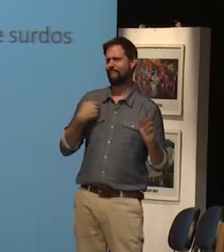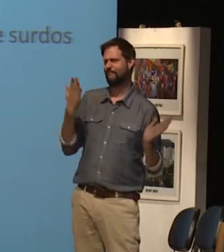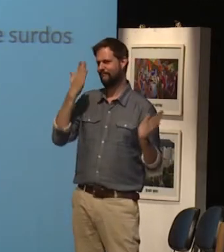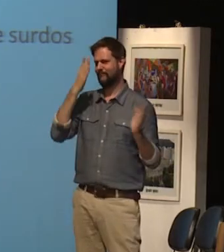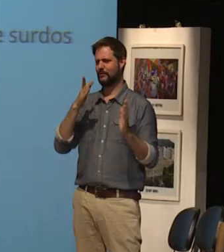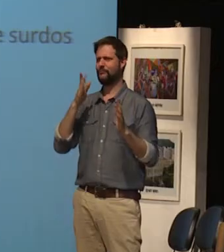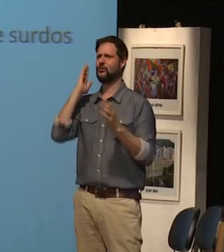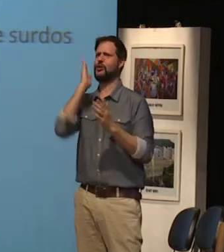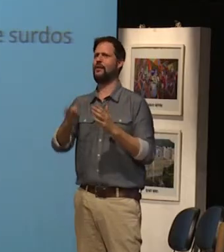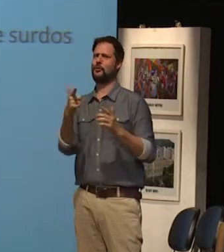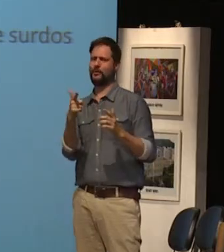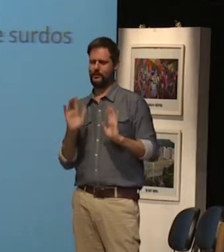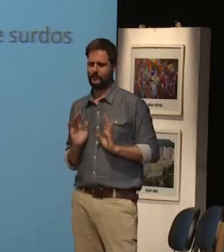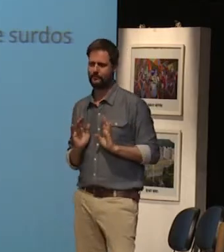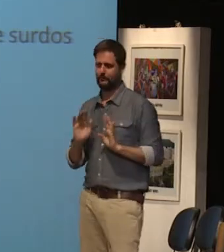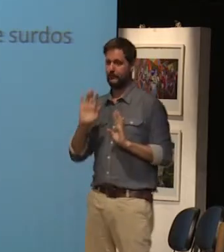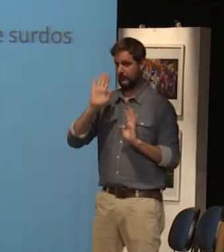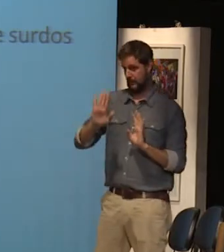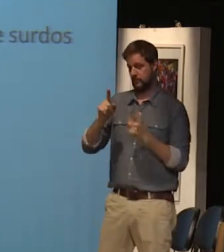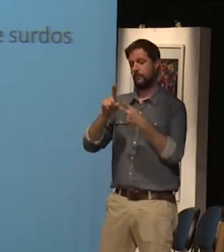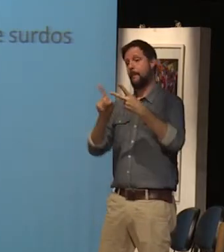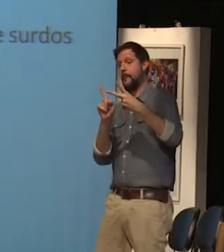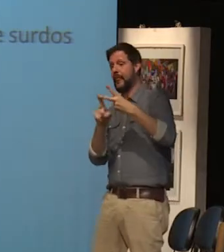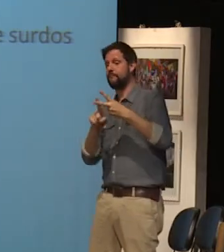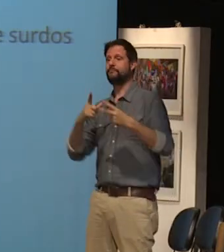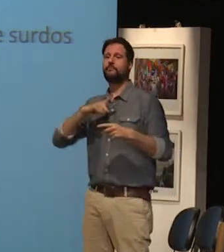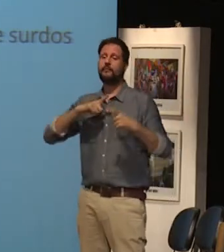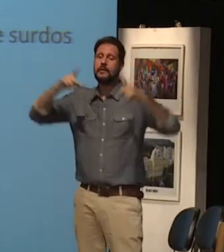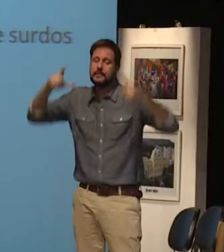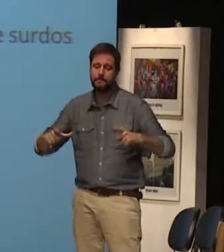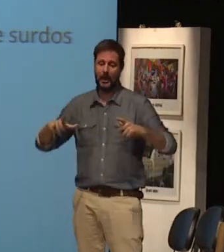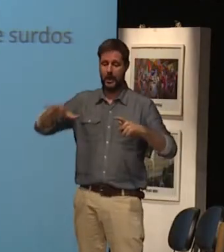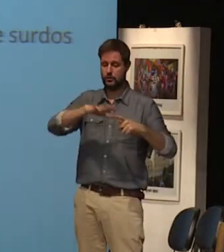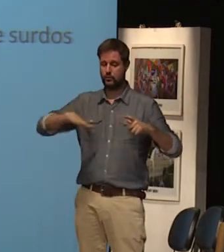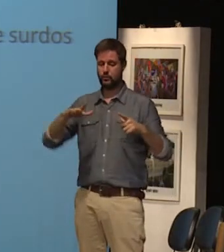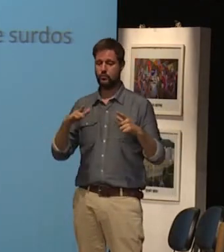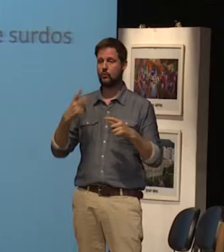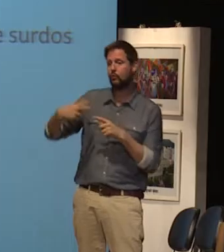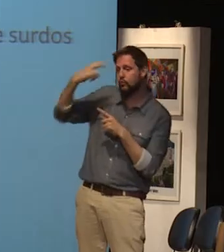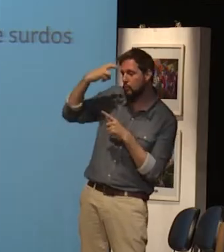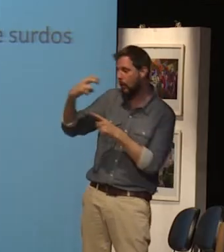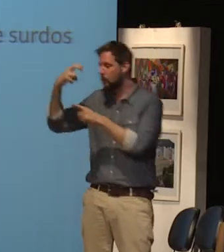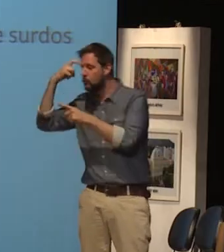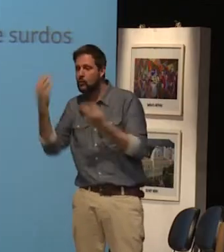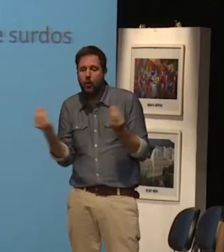não vou precisar dessa intermediação. Então, isso é importante. Segundo ponto também a destacar é que o